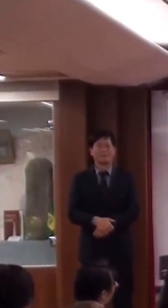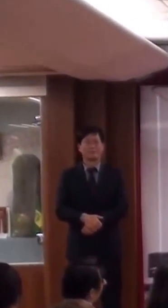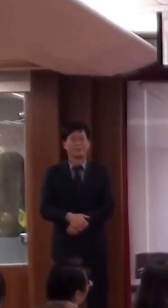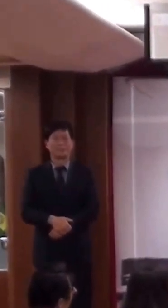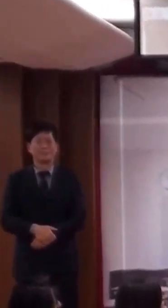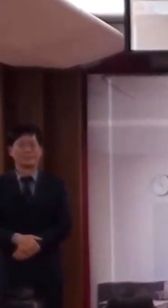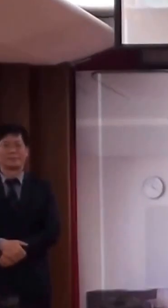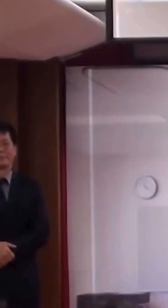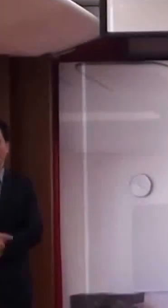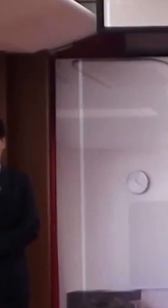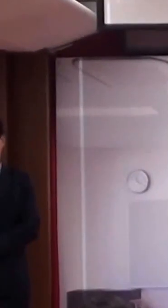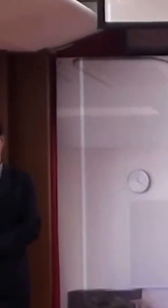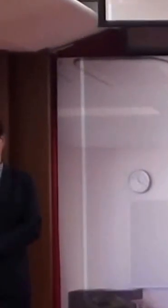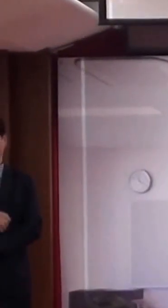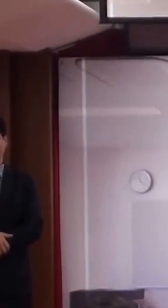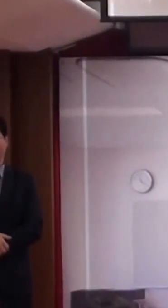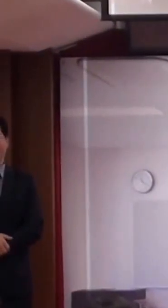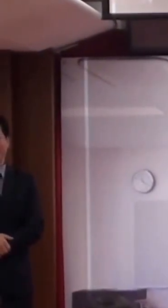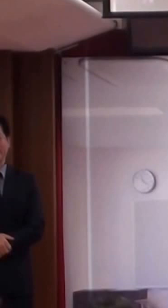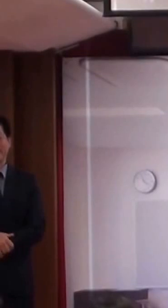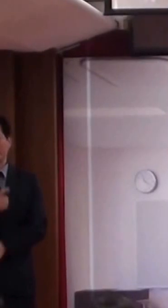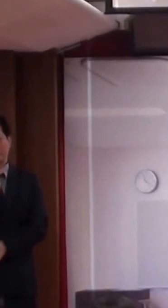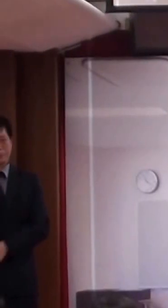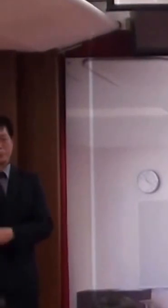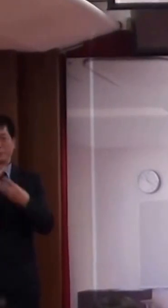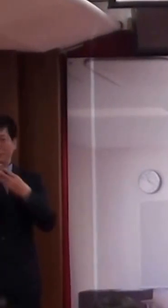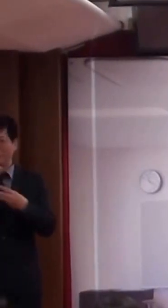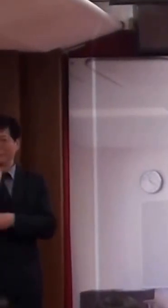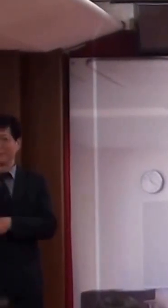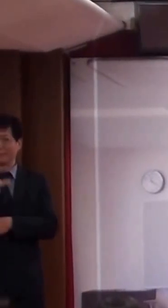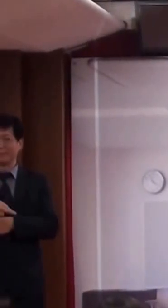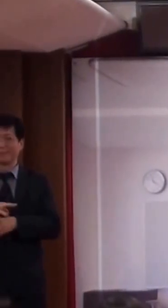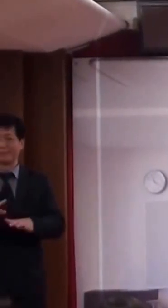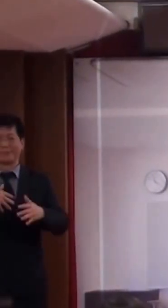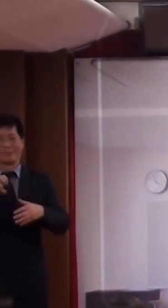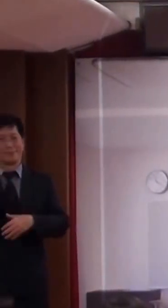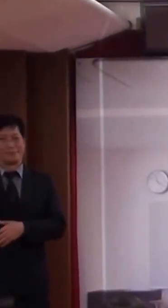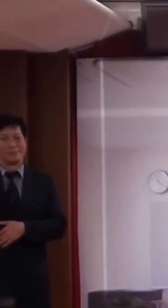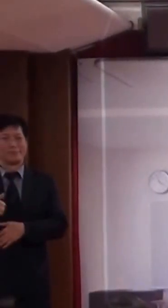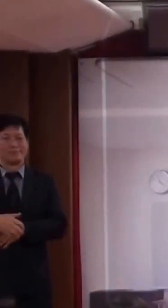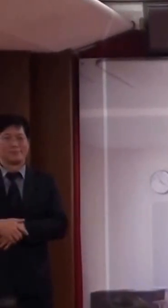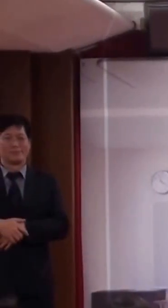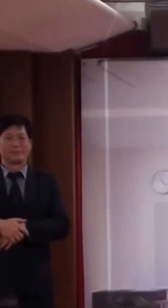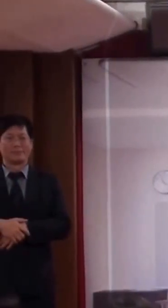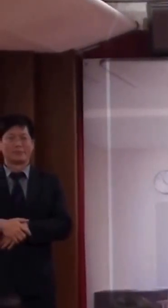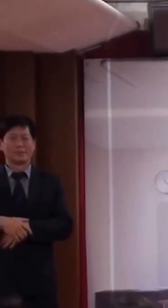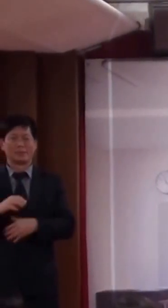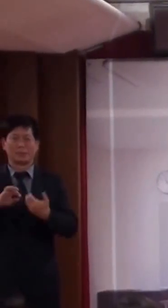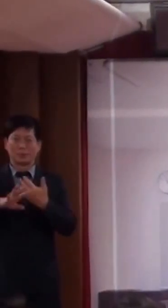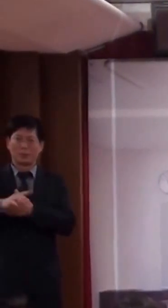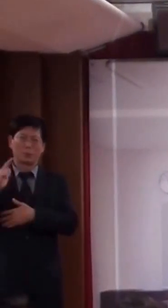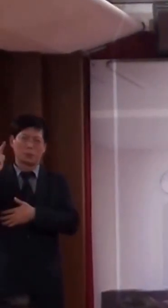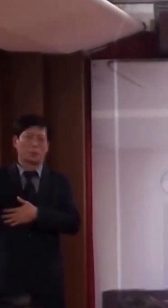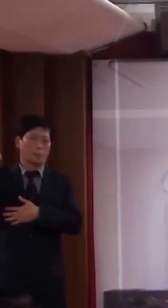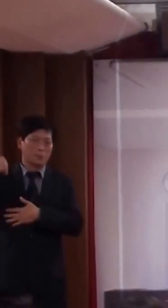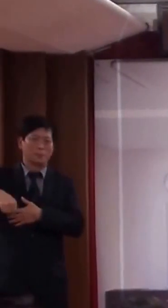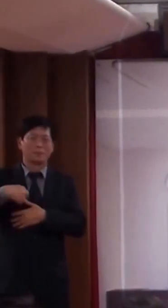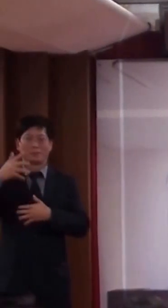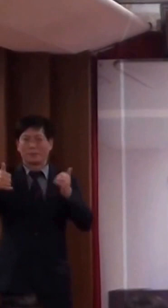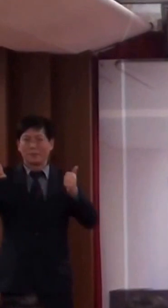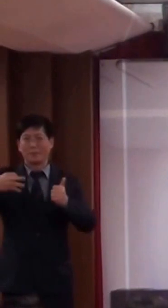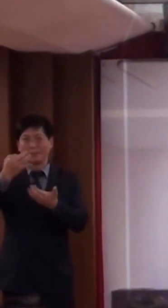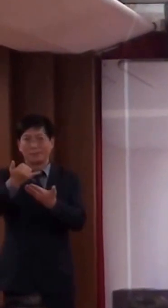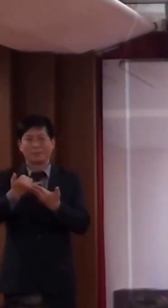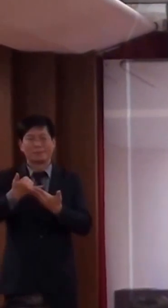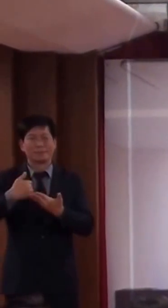从从哥你好 呀！你好你好，美丽的主持人，还有我们的处长，远道而来所有的长官们，还有我们现场的